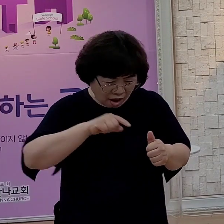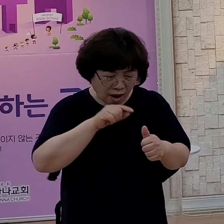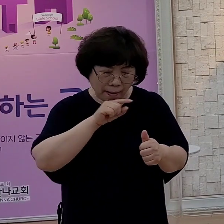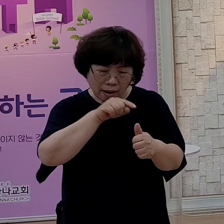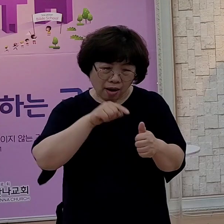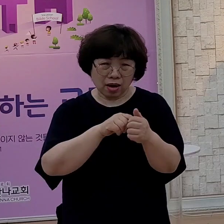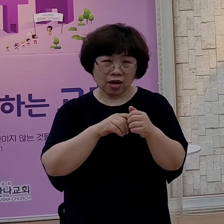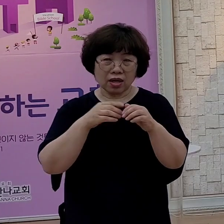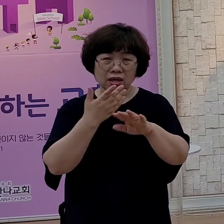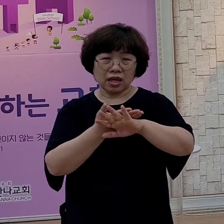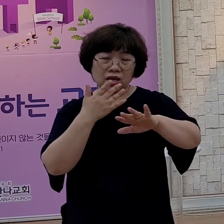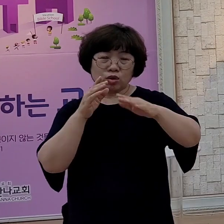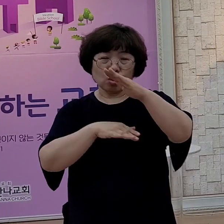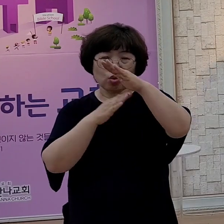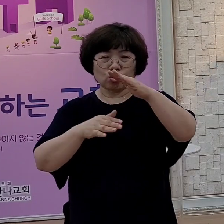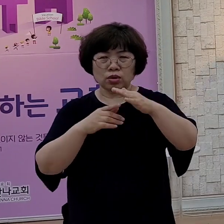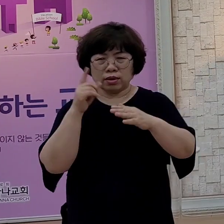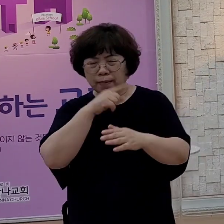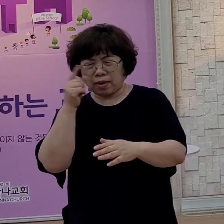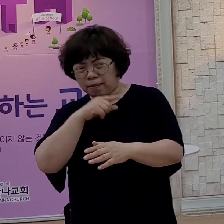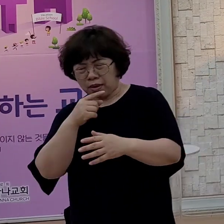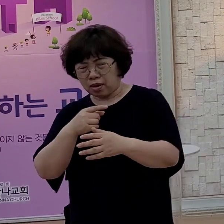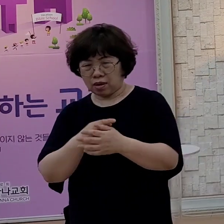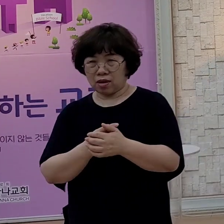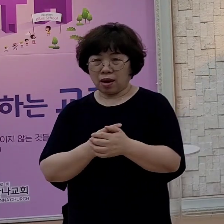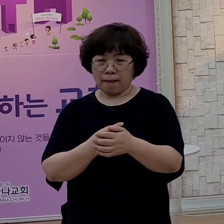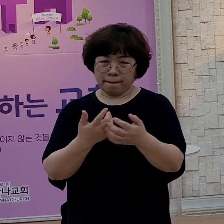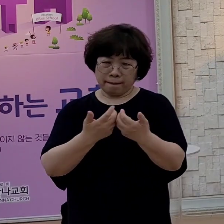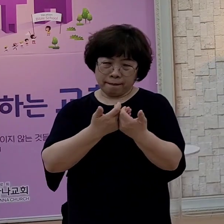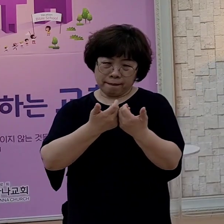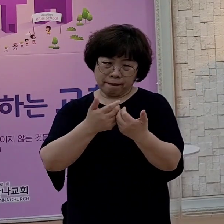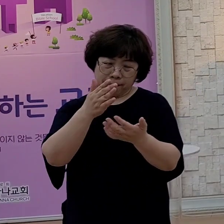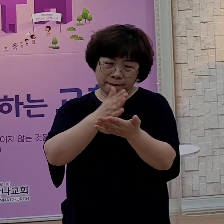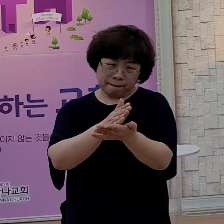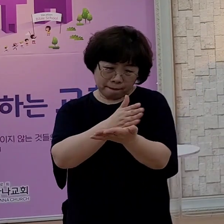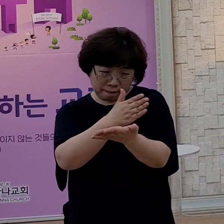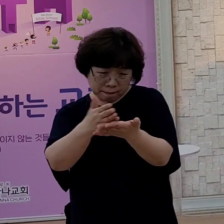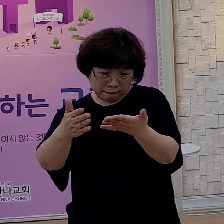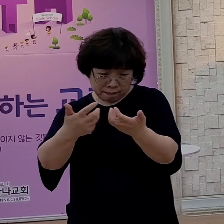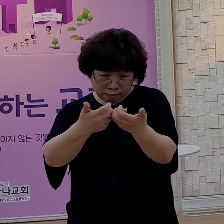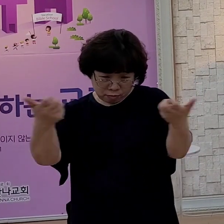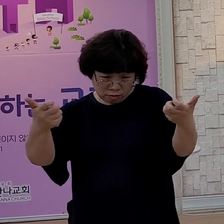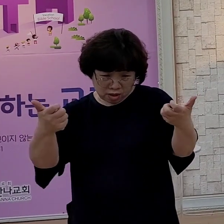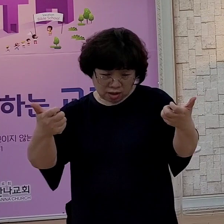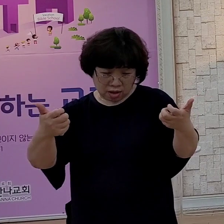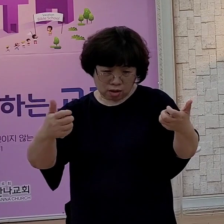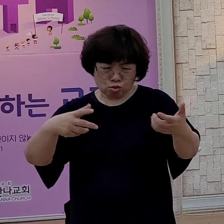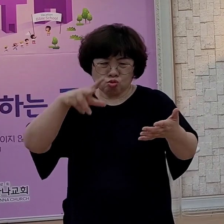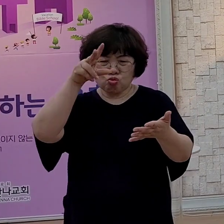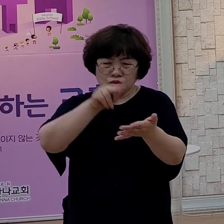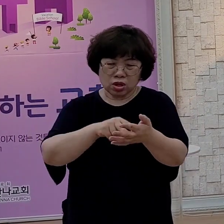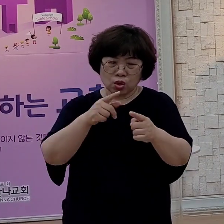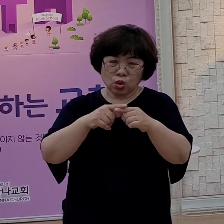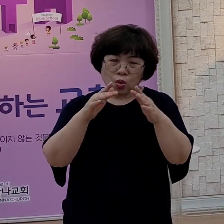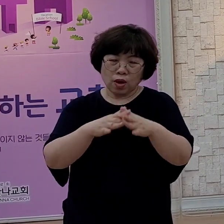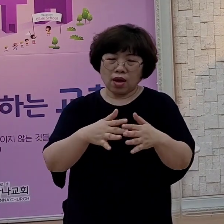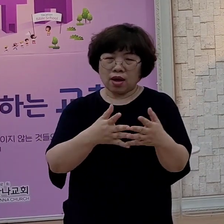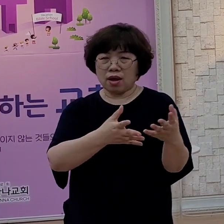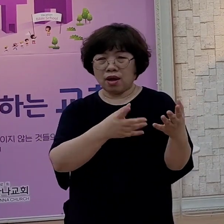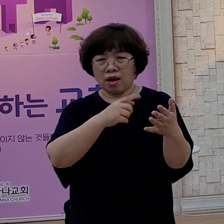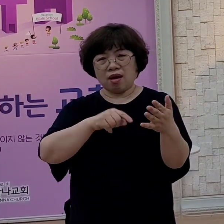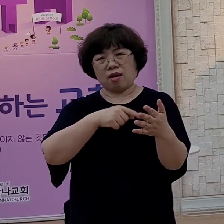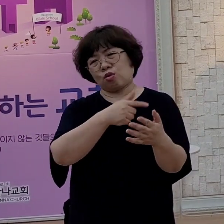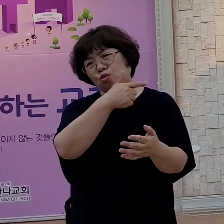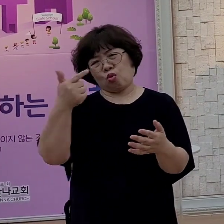그렇게 생각하는 이 편을 갈라놓는 지금 이 문제가 얼마나 심각한지 그